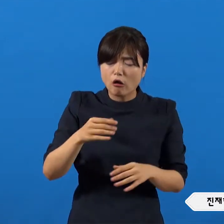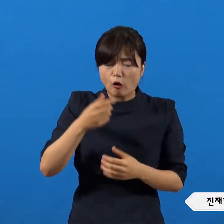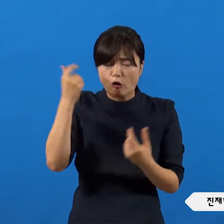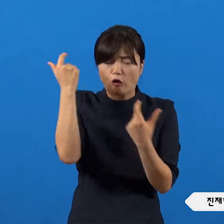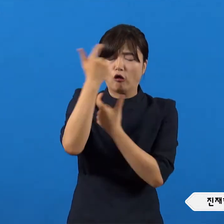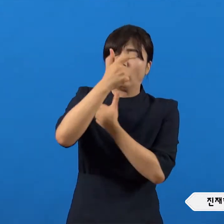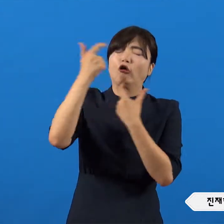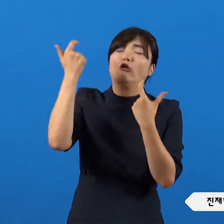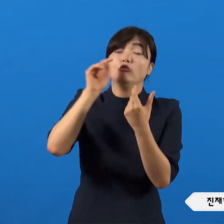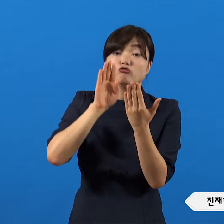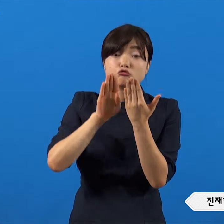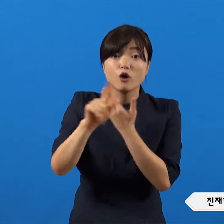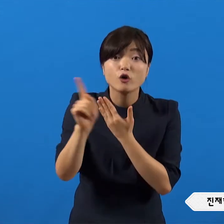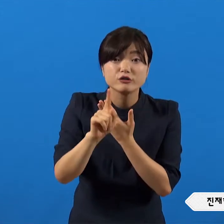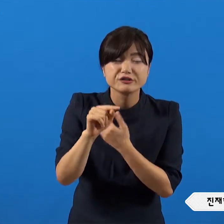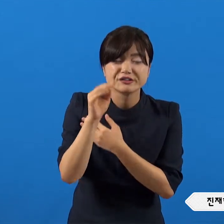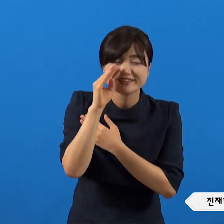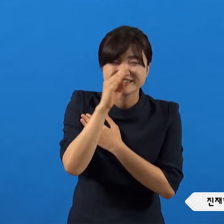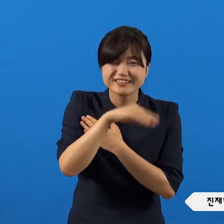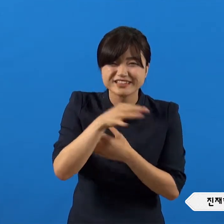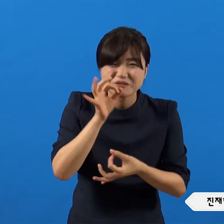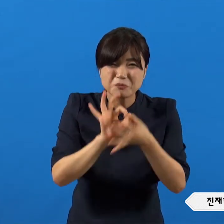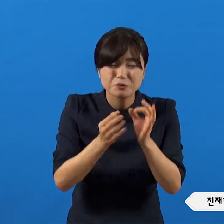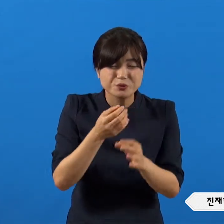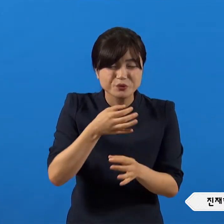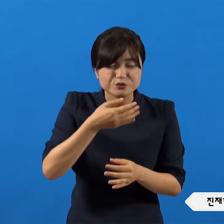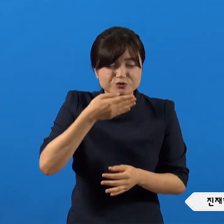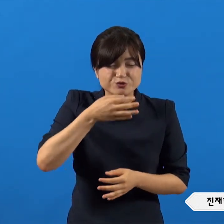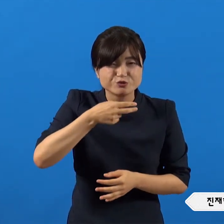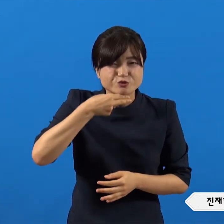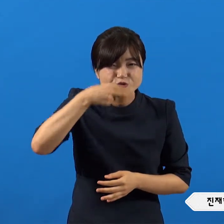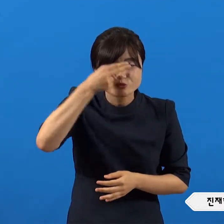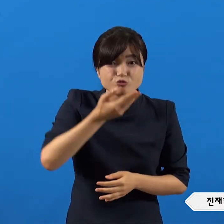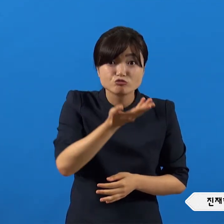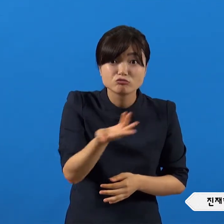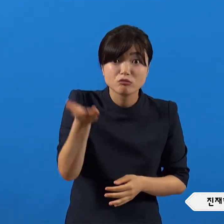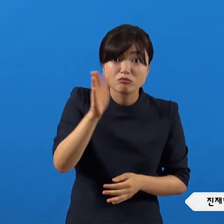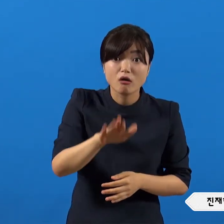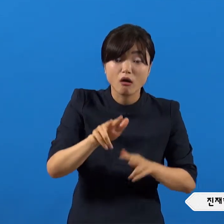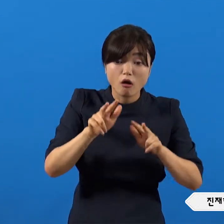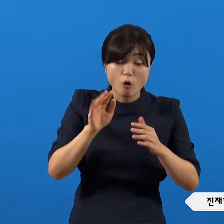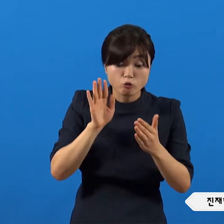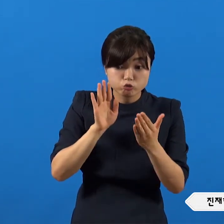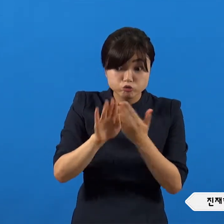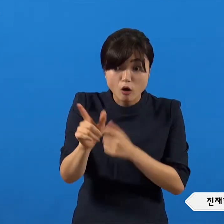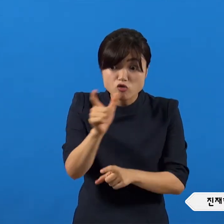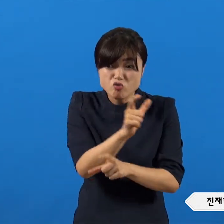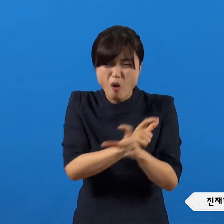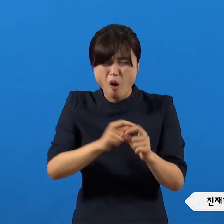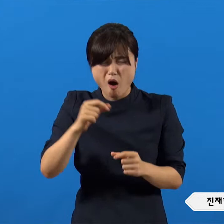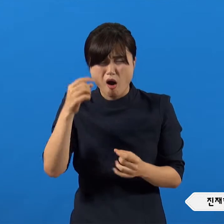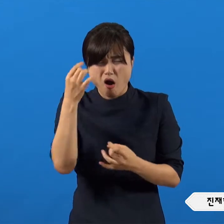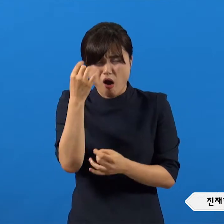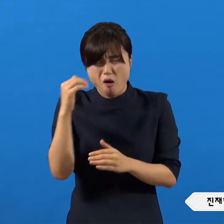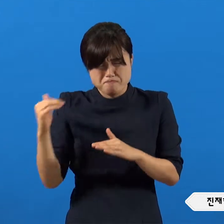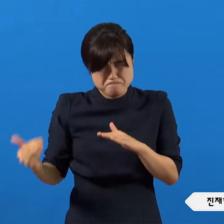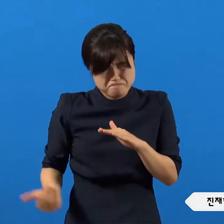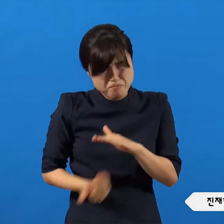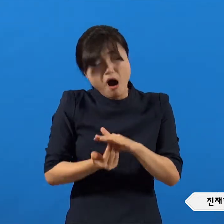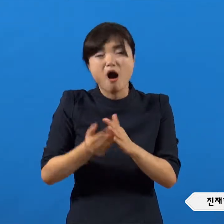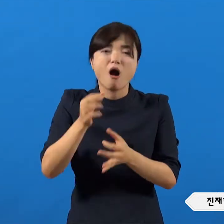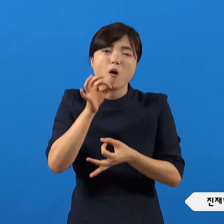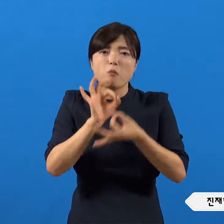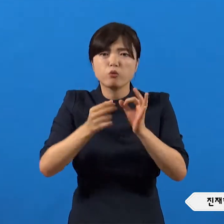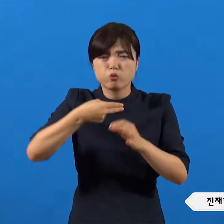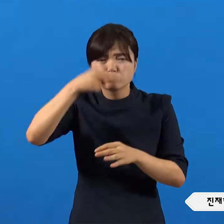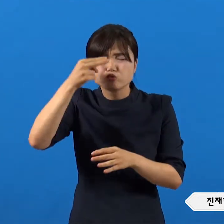후에 나쁜 포도주를 내놓는데, 아니 취한 그 후에 더 좋은 포도주를 가져오셨습니다.